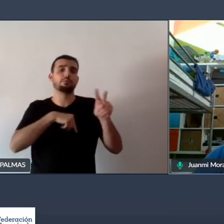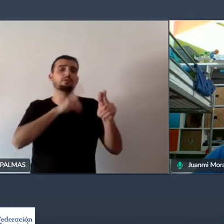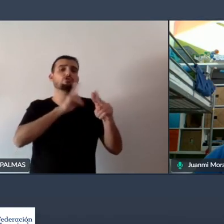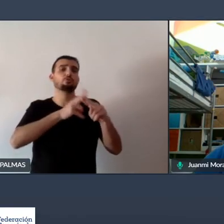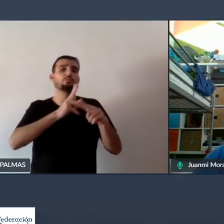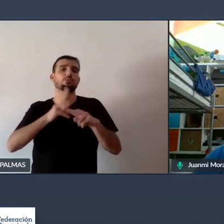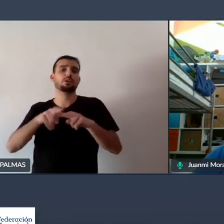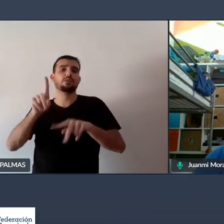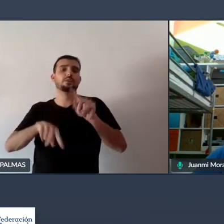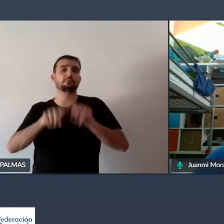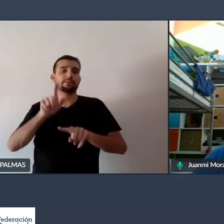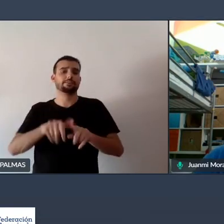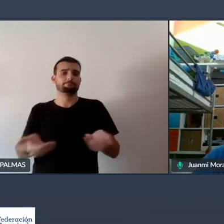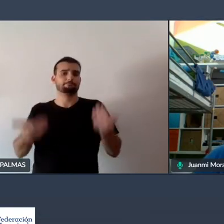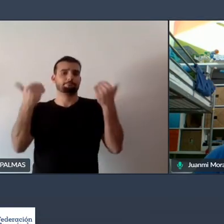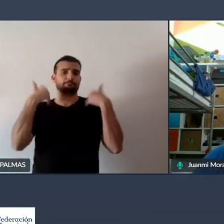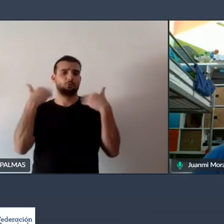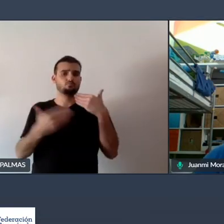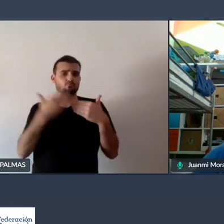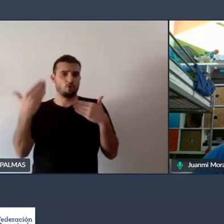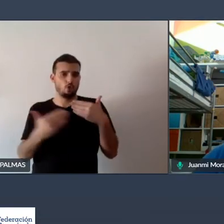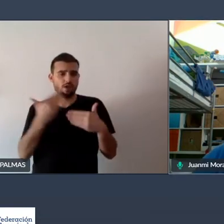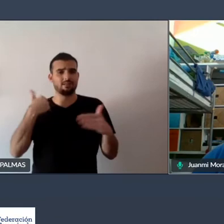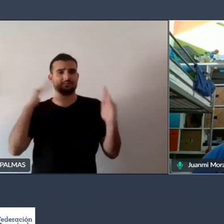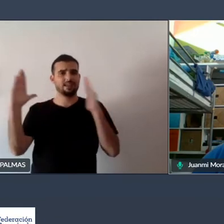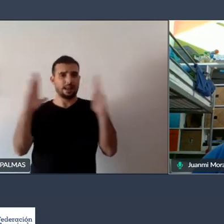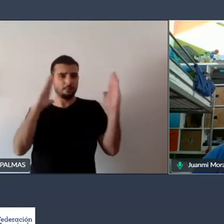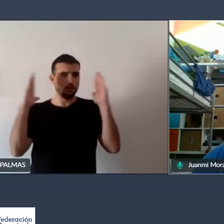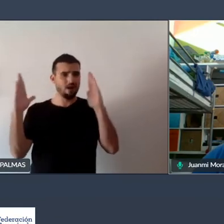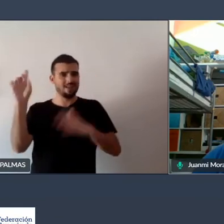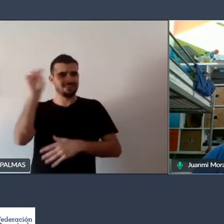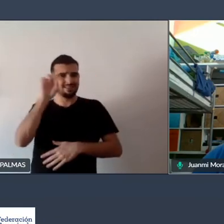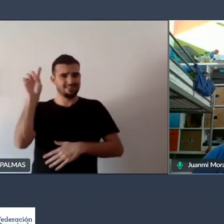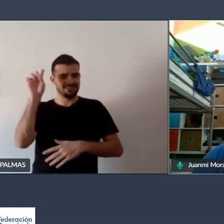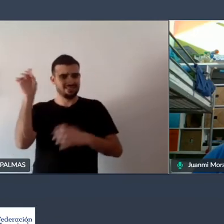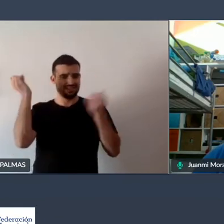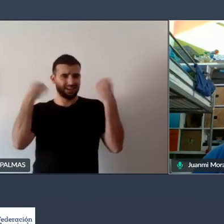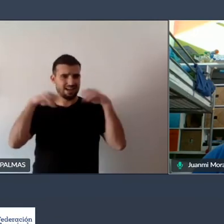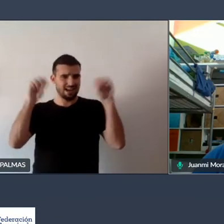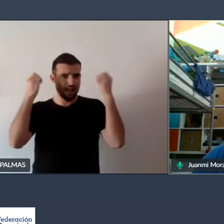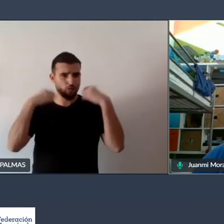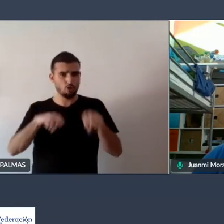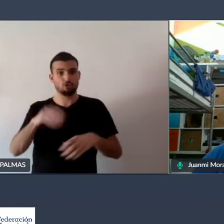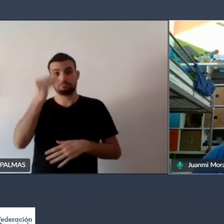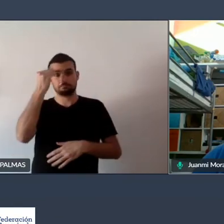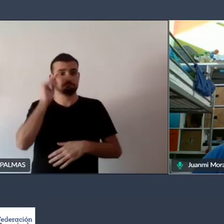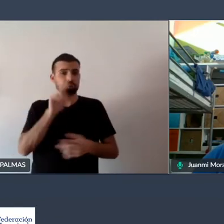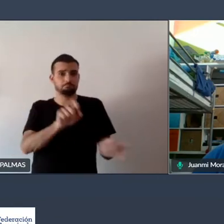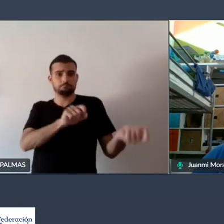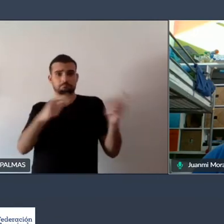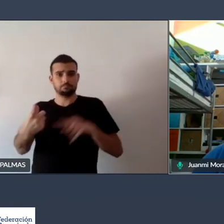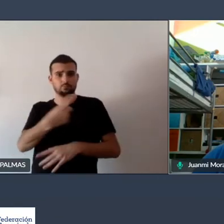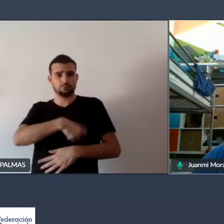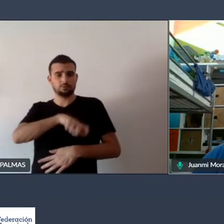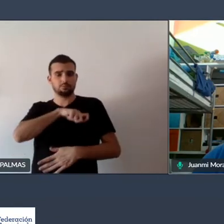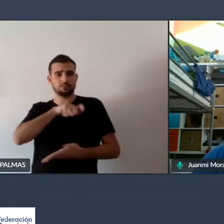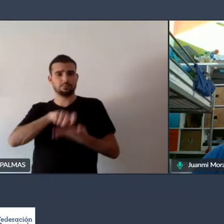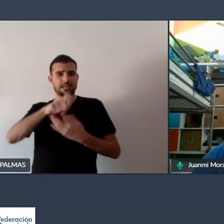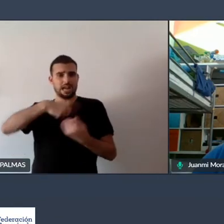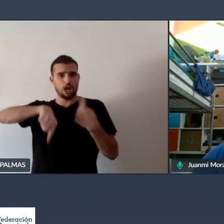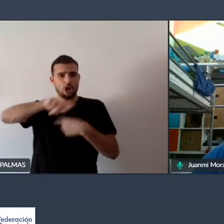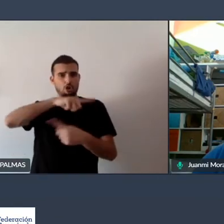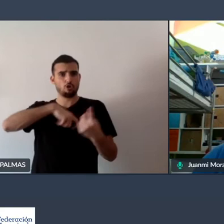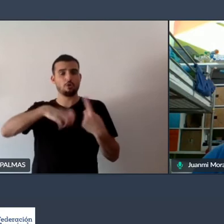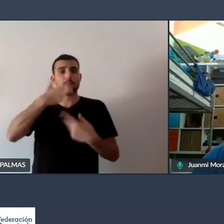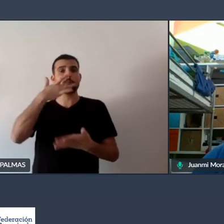entrenadores, con tendencias, con épocas. Yo he visto cosas muy, muy parecidas al Spanish Pick and Roll en jugadas de la